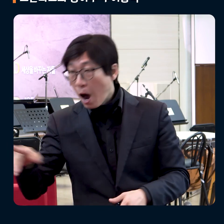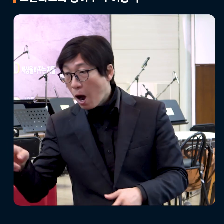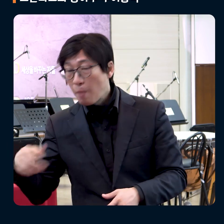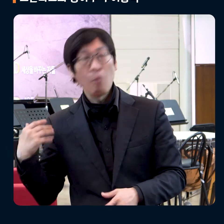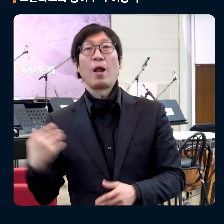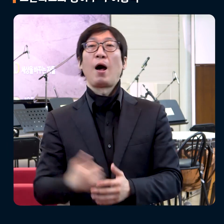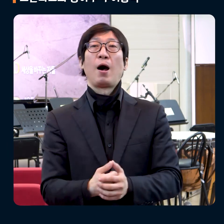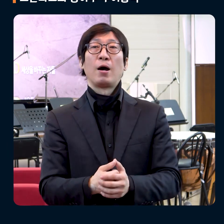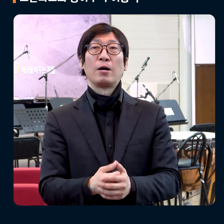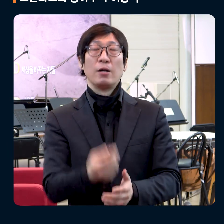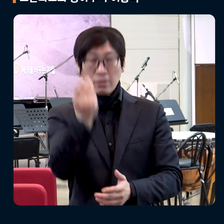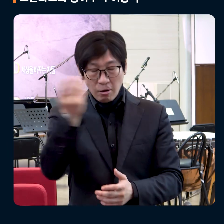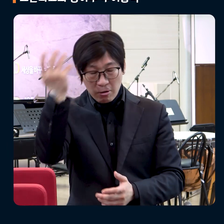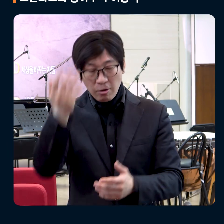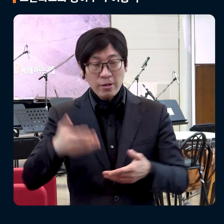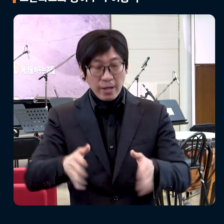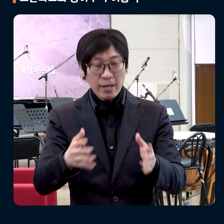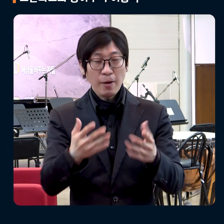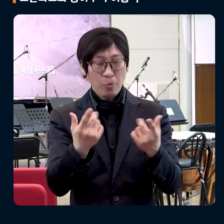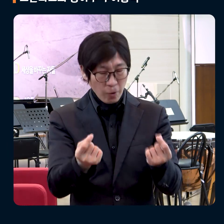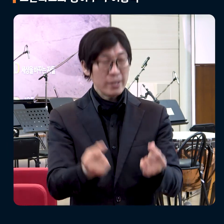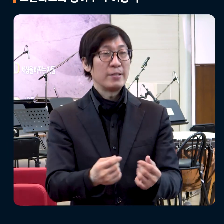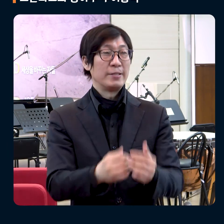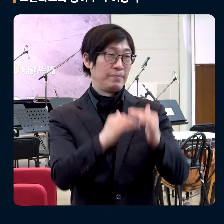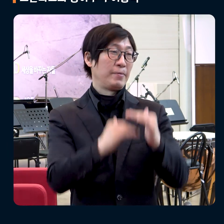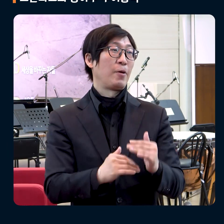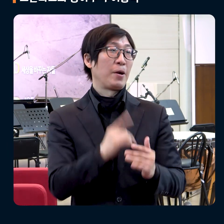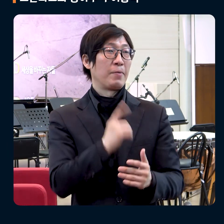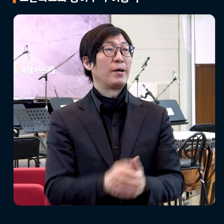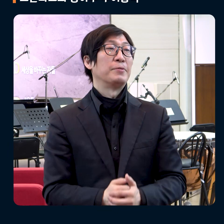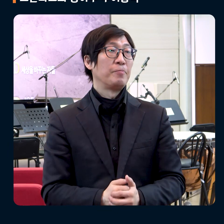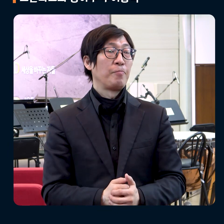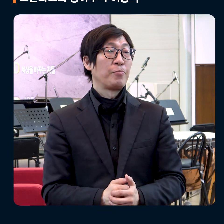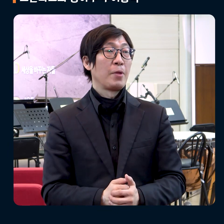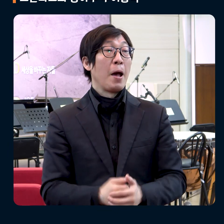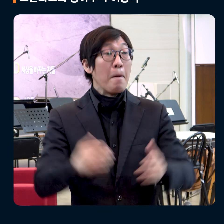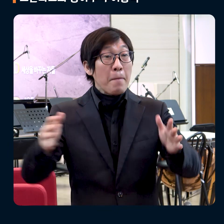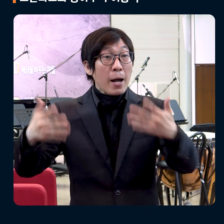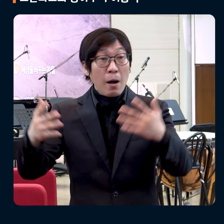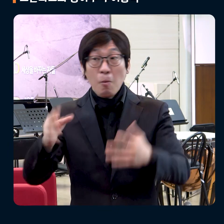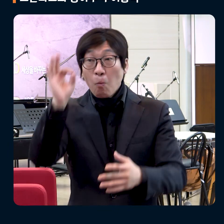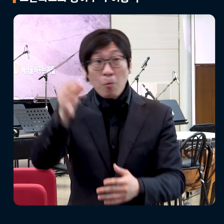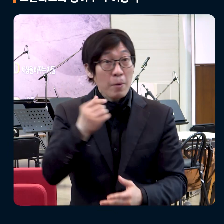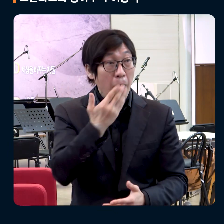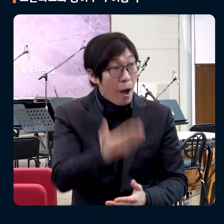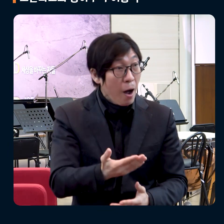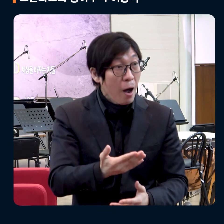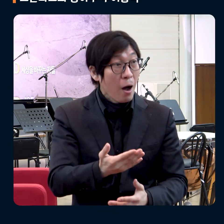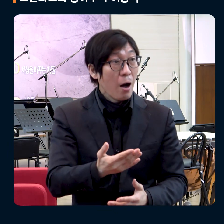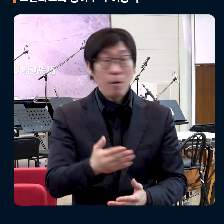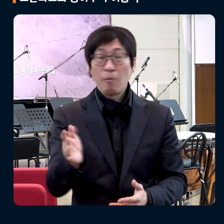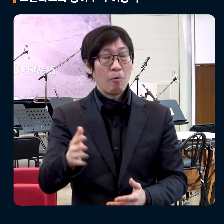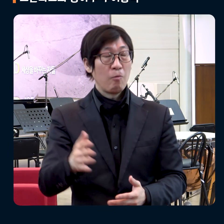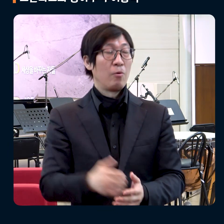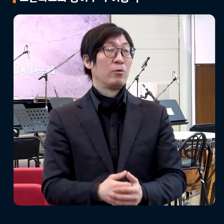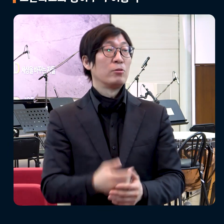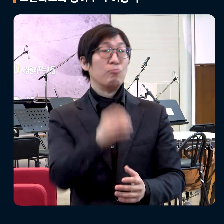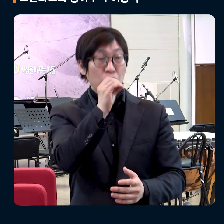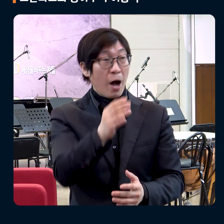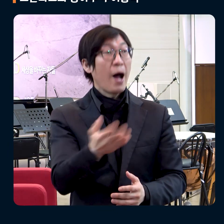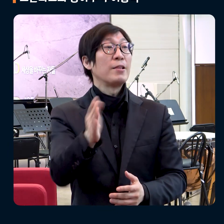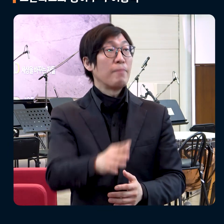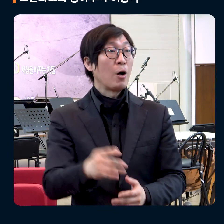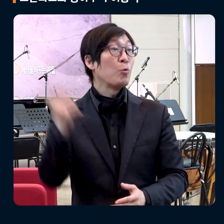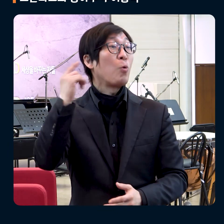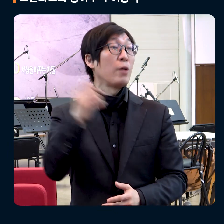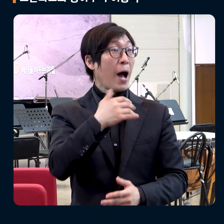못하나니 성령으로 난 사람도 그렇다. 그러니 우리가 바람을 볼 수 없지만 소리가 들리고 분명히